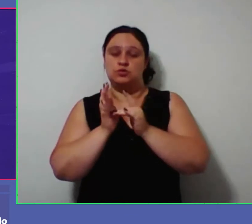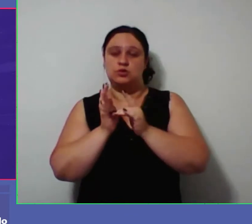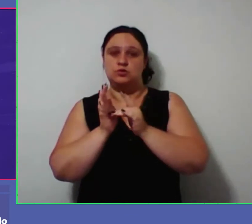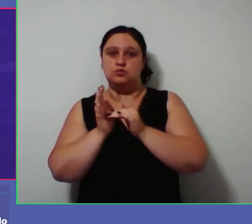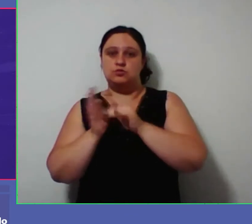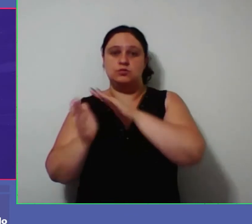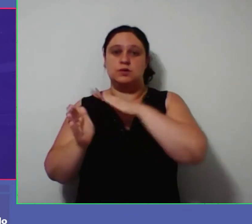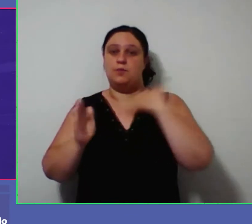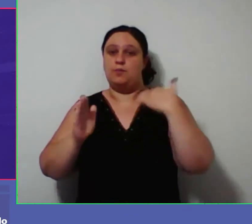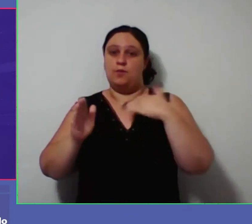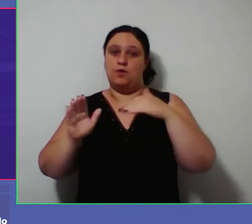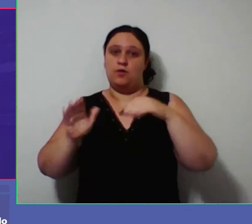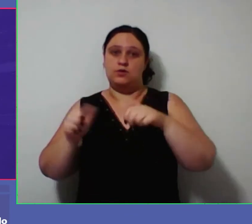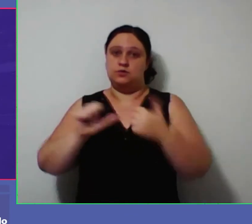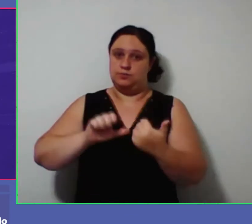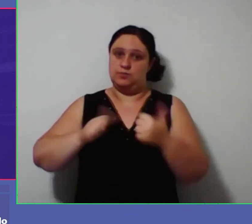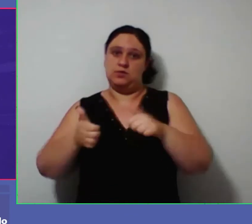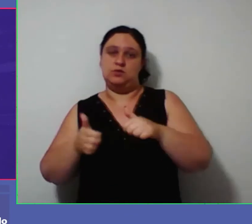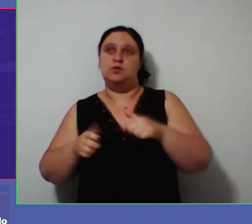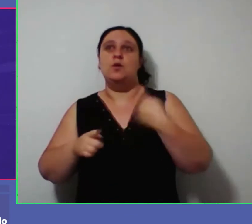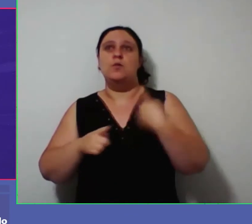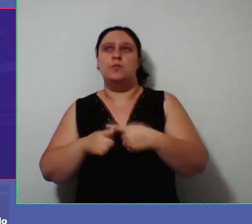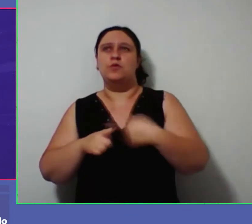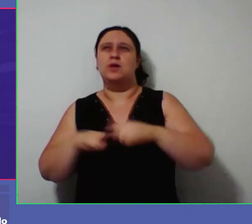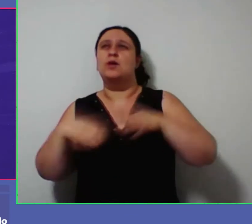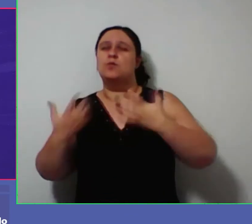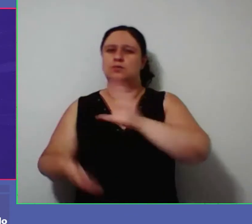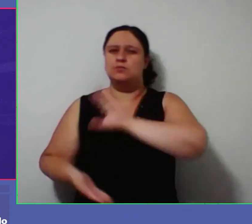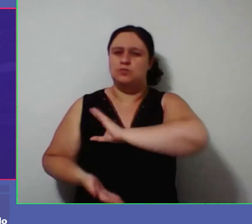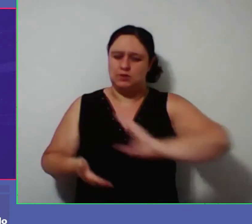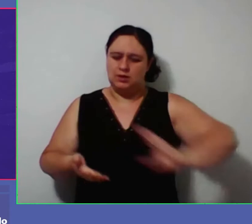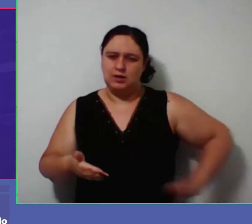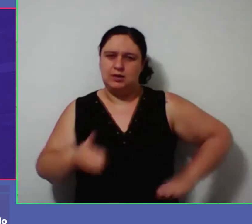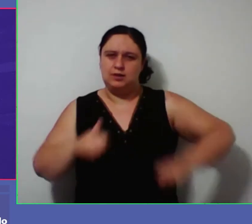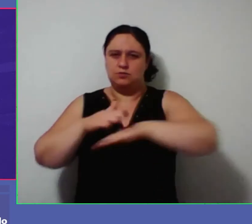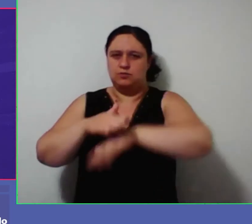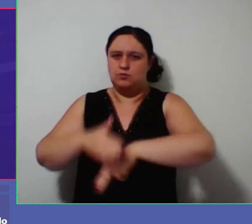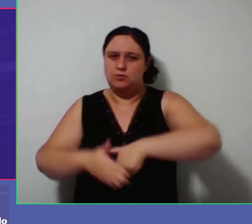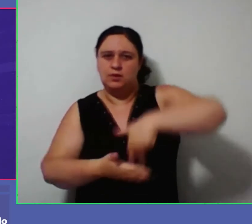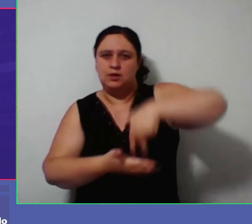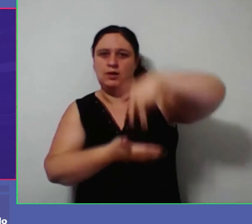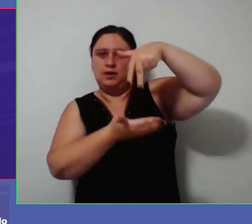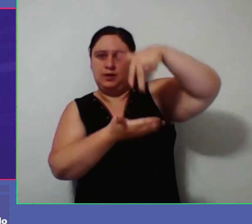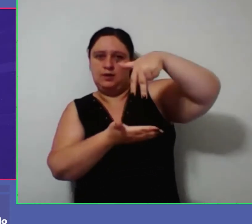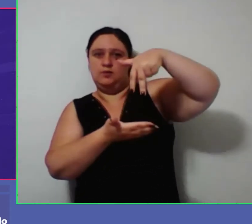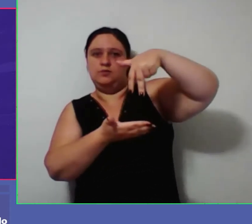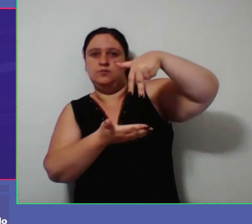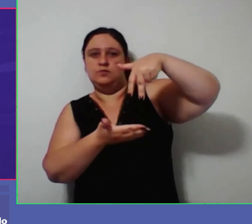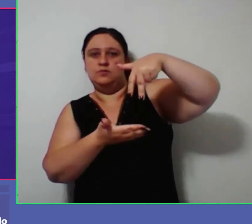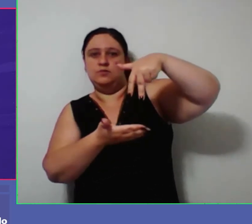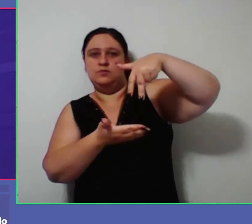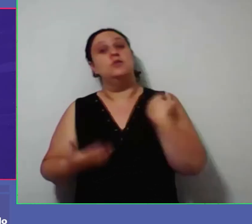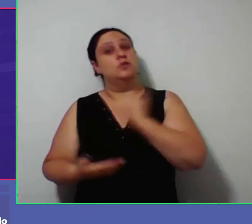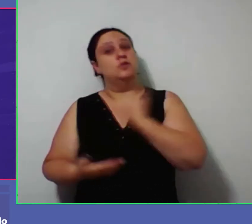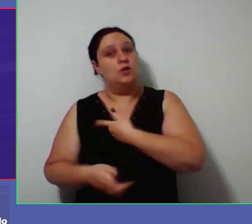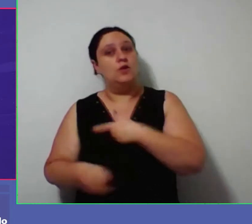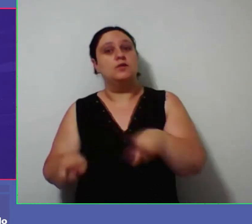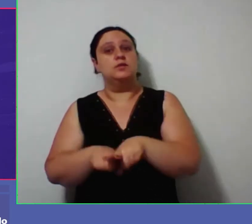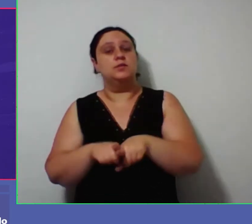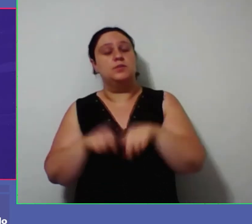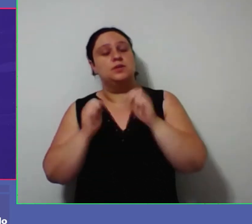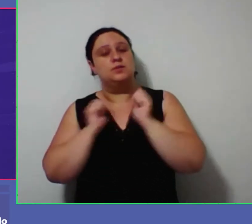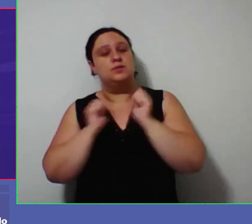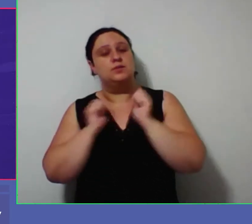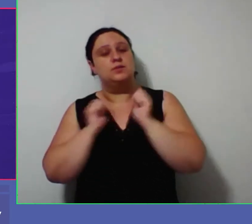foi ressuscitado dentre os mortos pela glória do Pai, assim também andemos nós em novidade